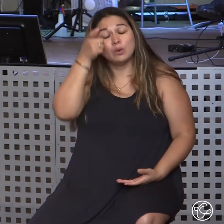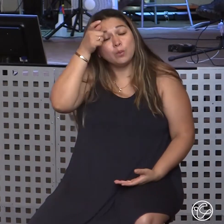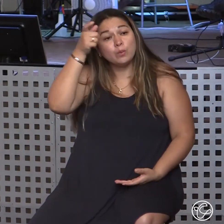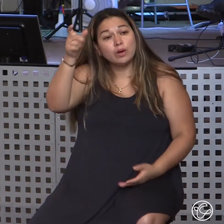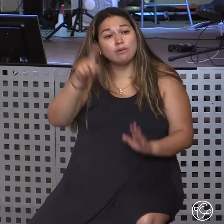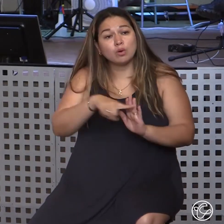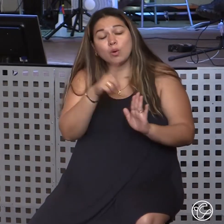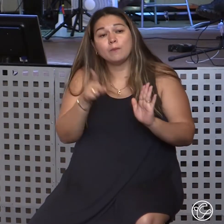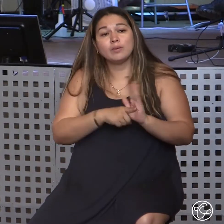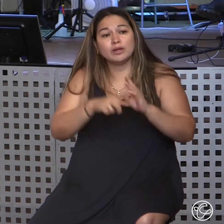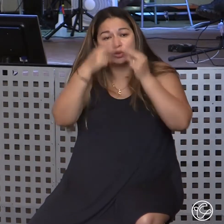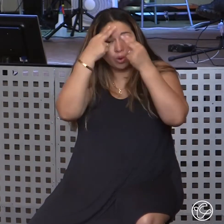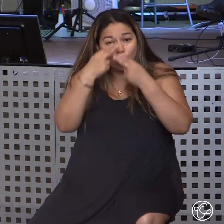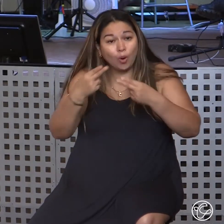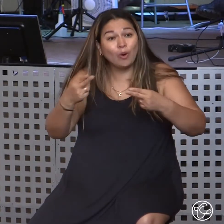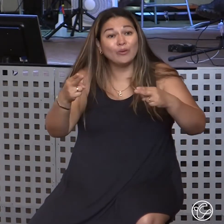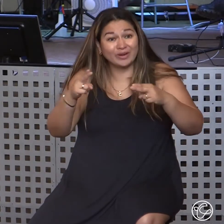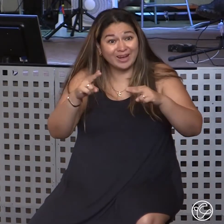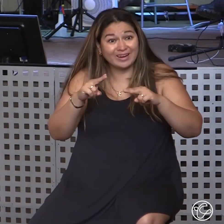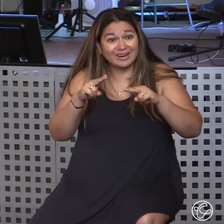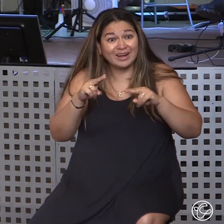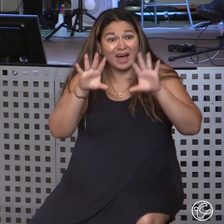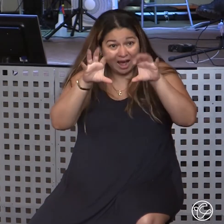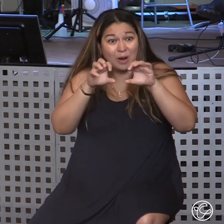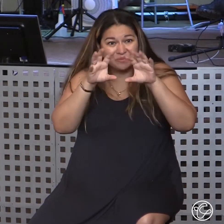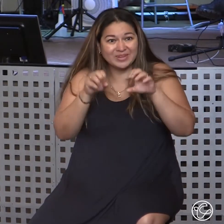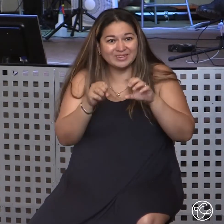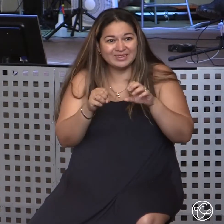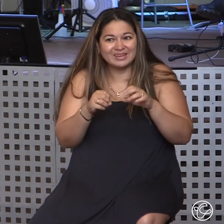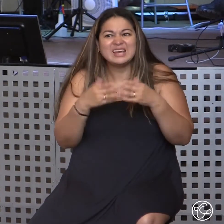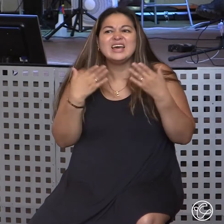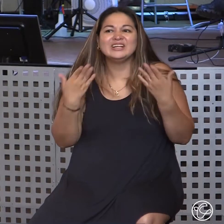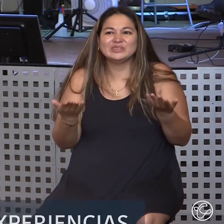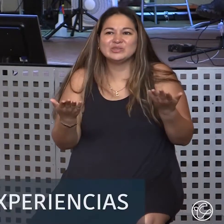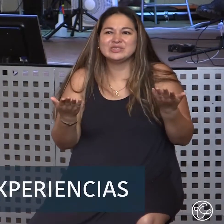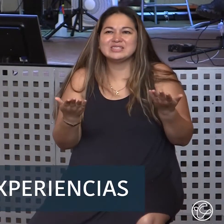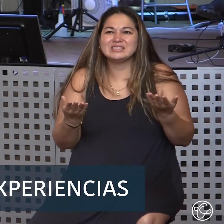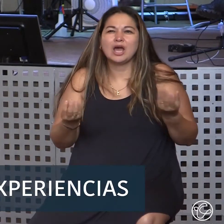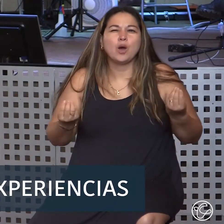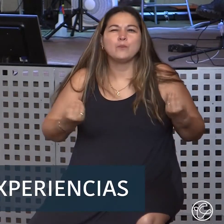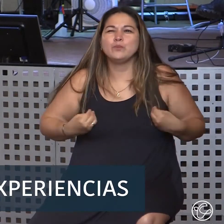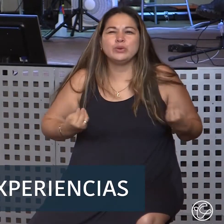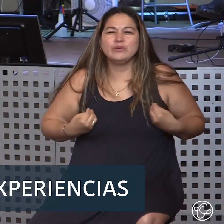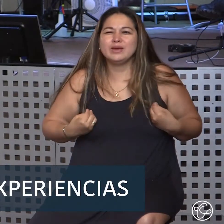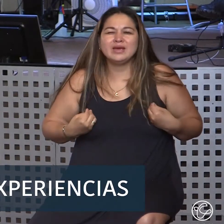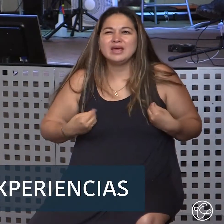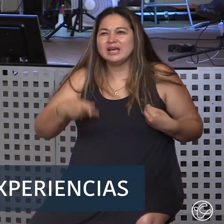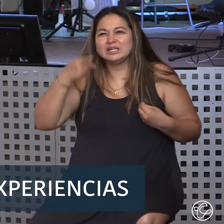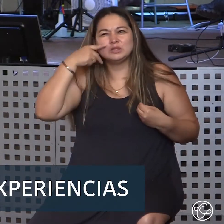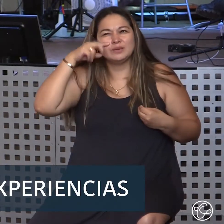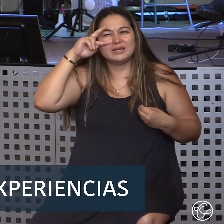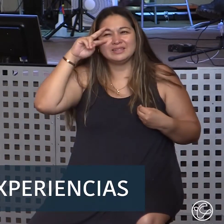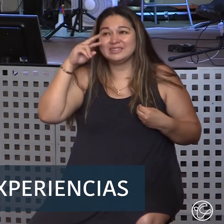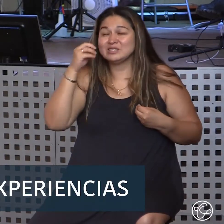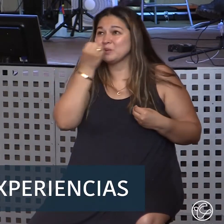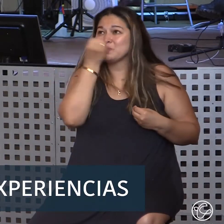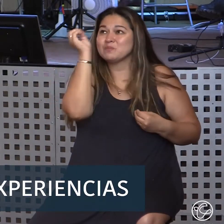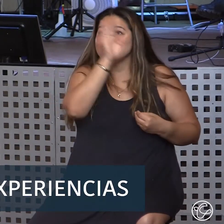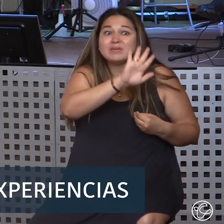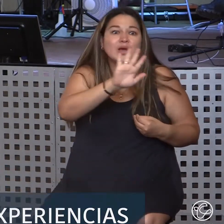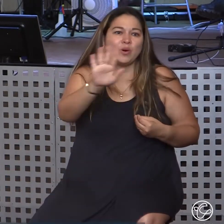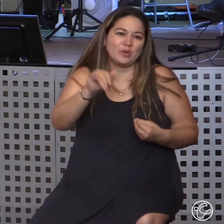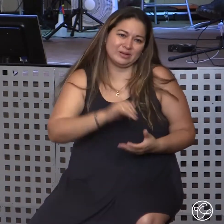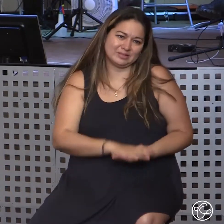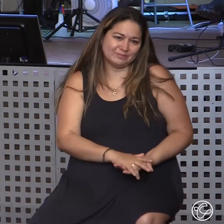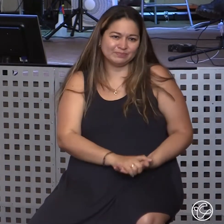honrar, sostiene las experiencias vividas y da pie a que se vivan mayores experiencias todavía sobre la